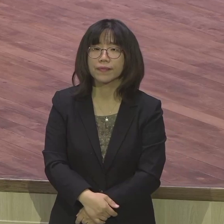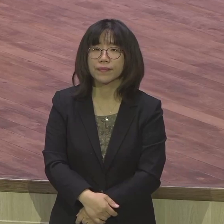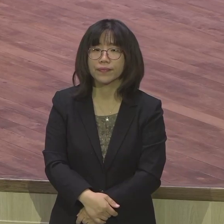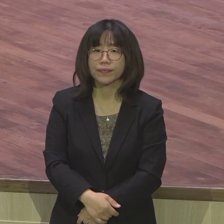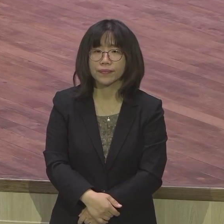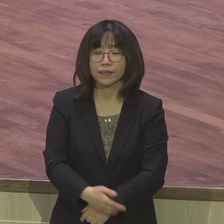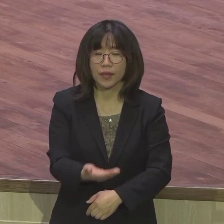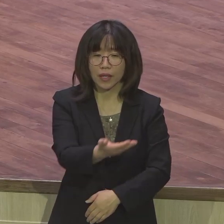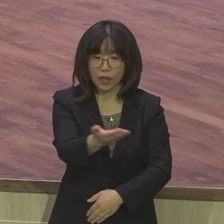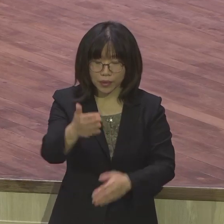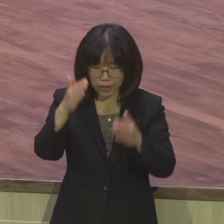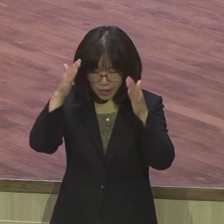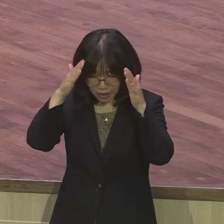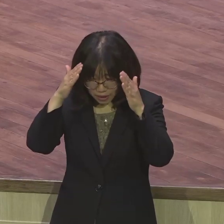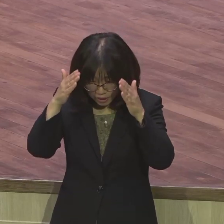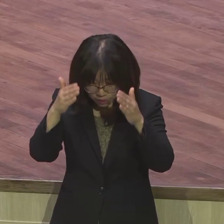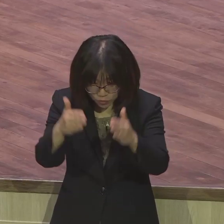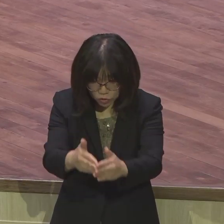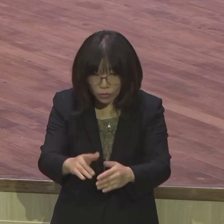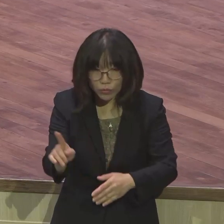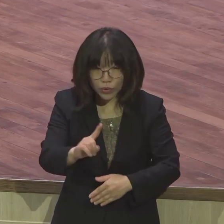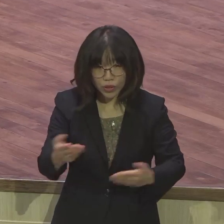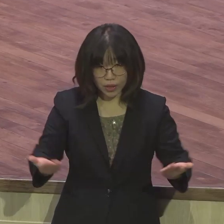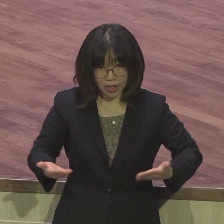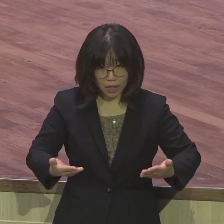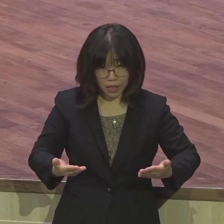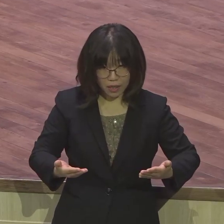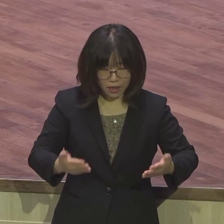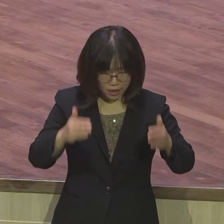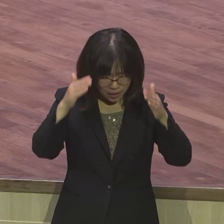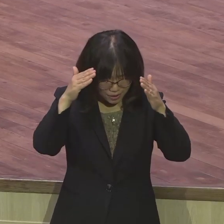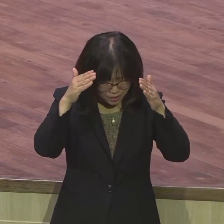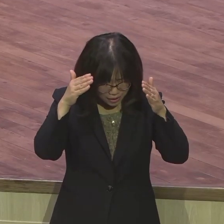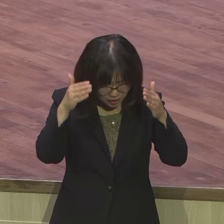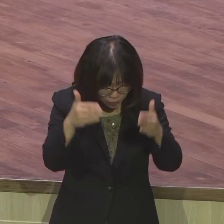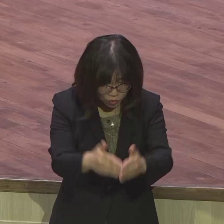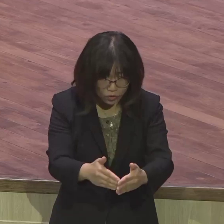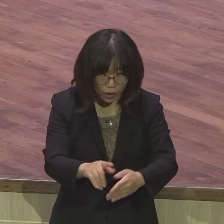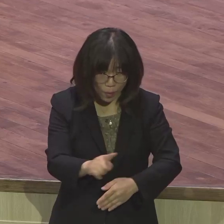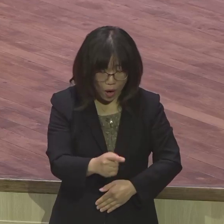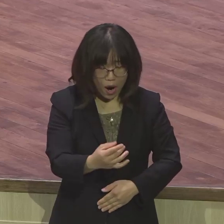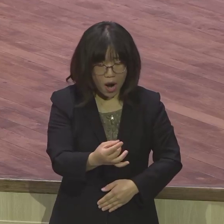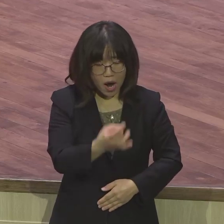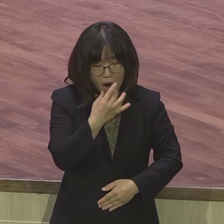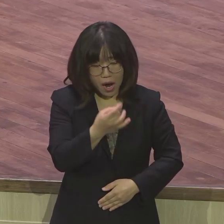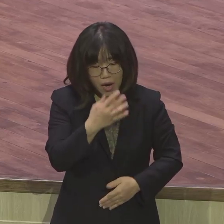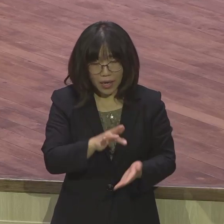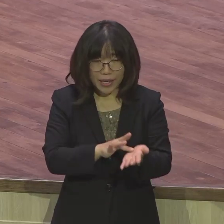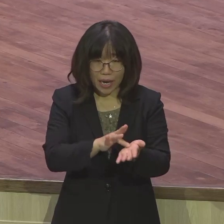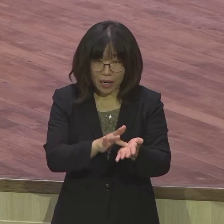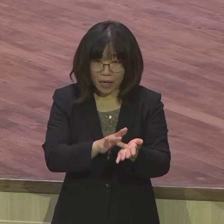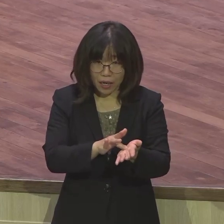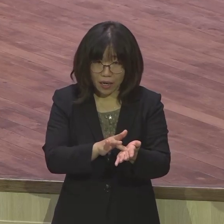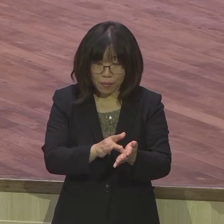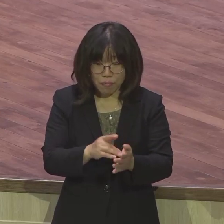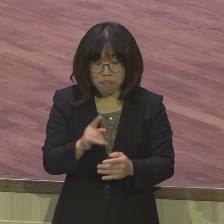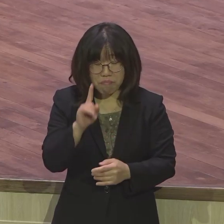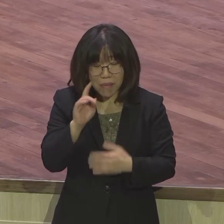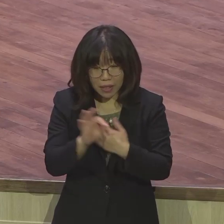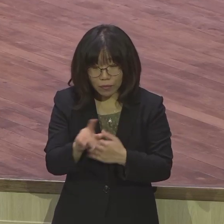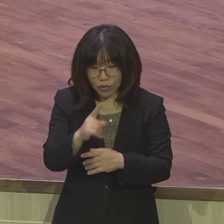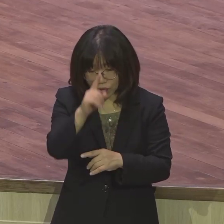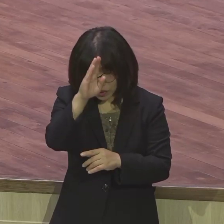여러분 집중해가지고 약을 먹거나 건강식품을 먹거나 아니면 수술했을 때 그 항생제를 먹으면 또